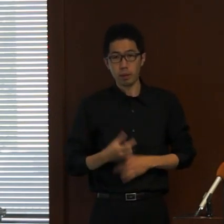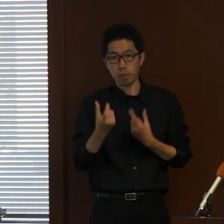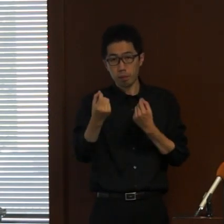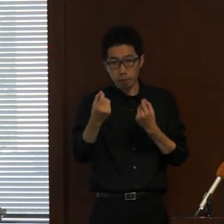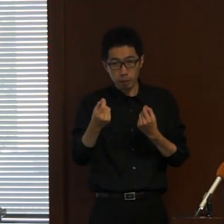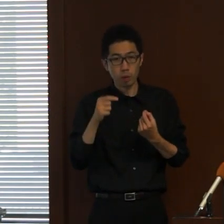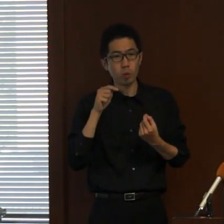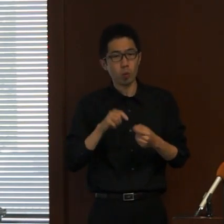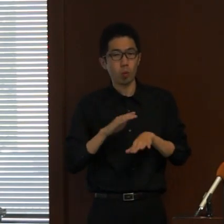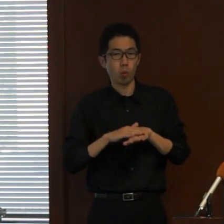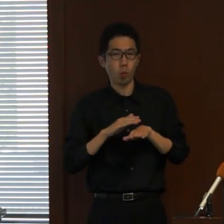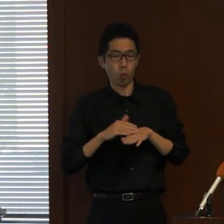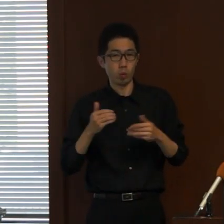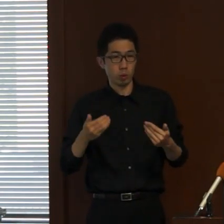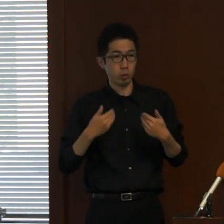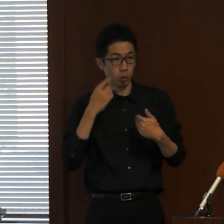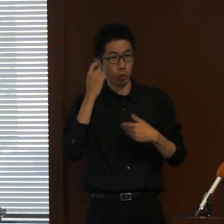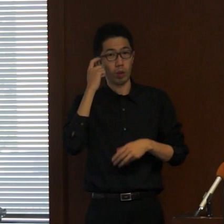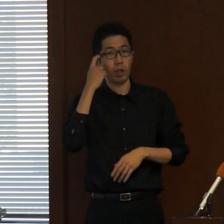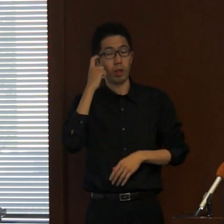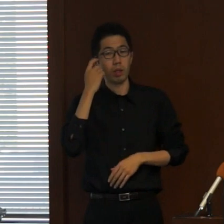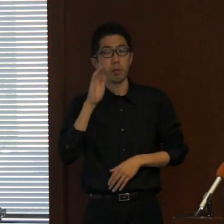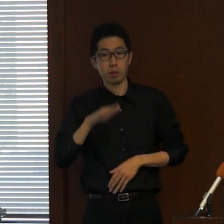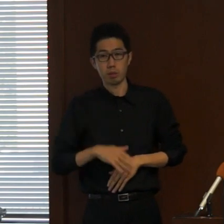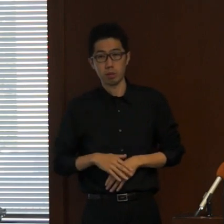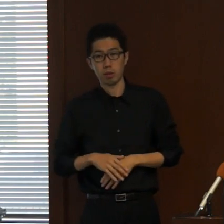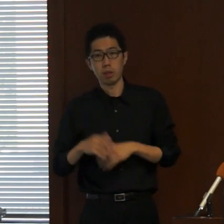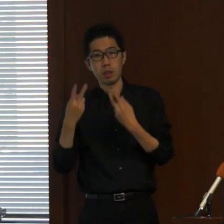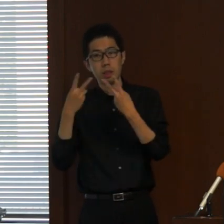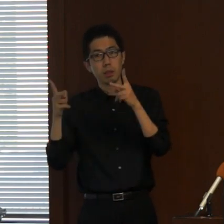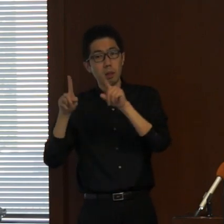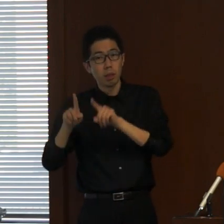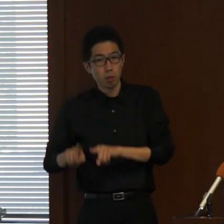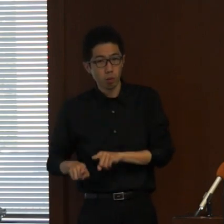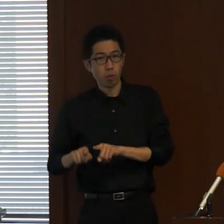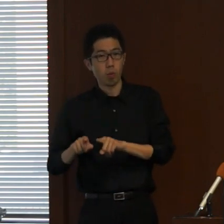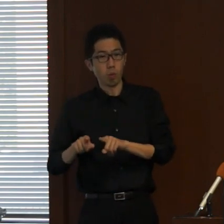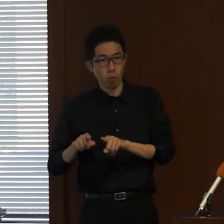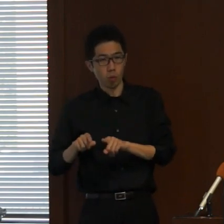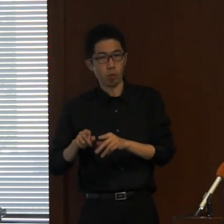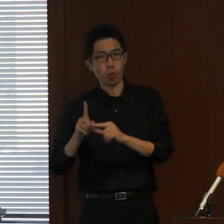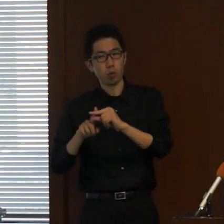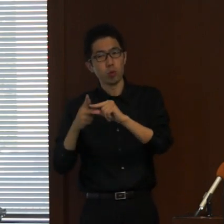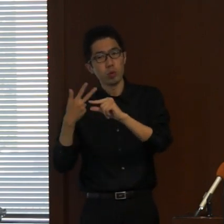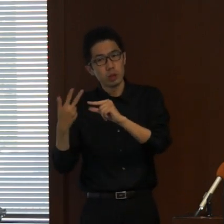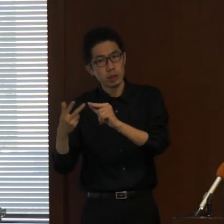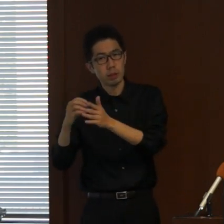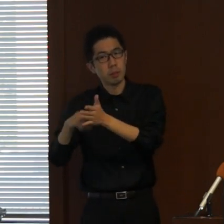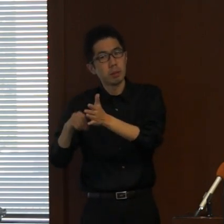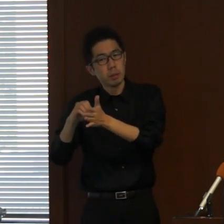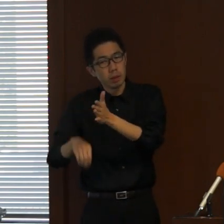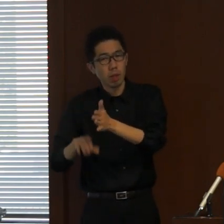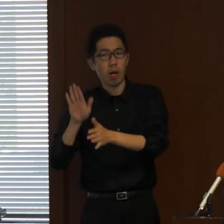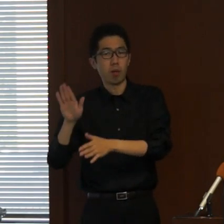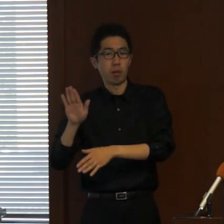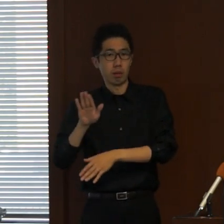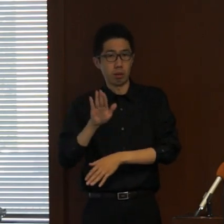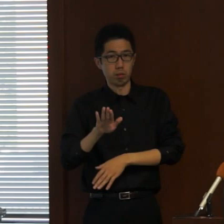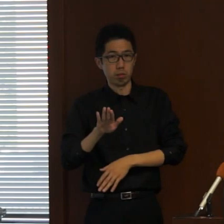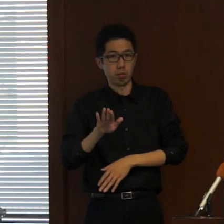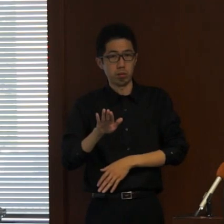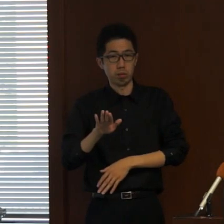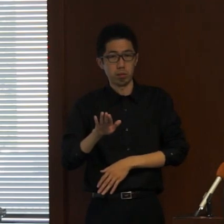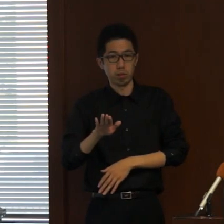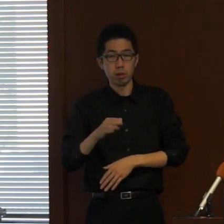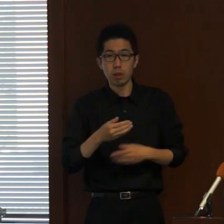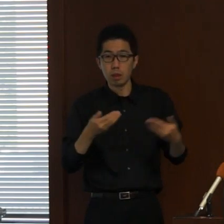だいぶイベント自体がなくなったりとかしておりますし、仕事の仕方としてもうほと